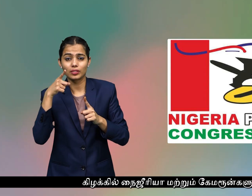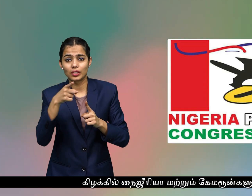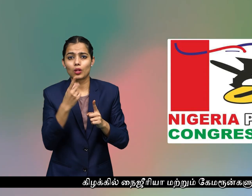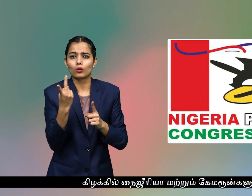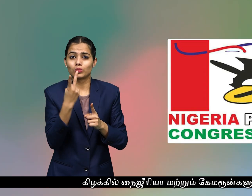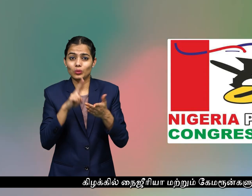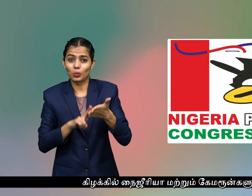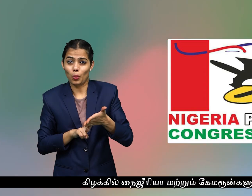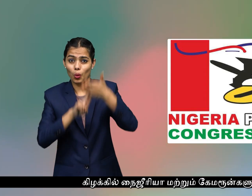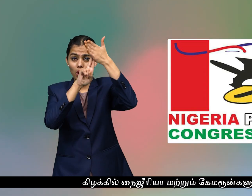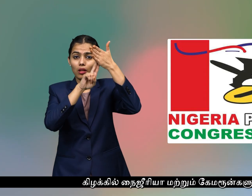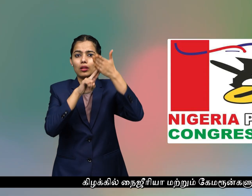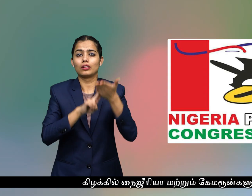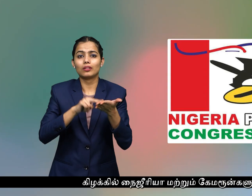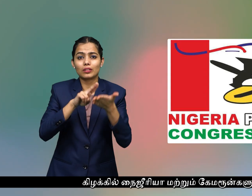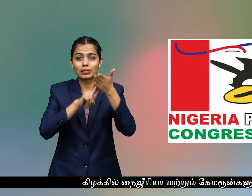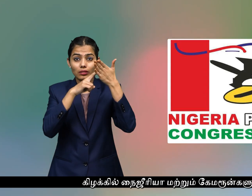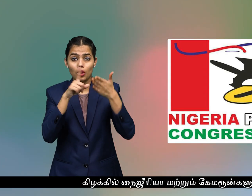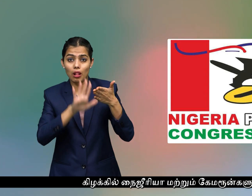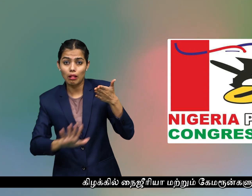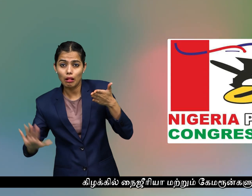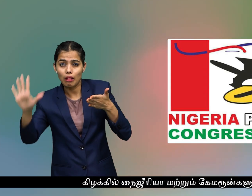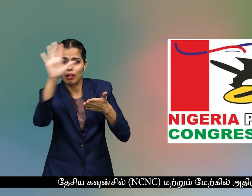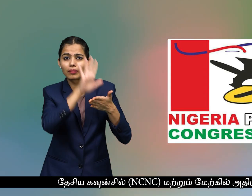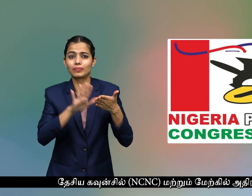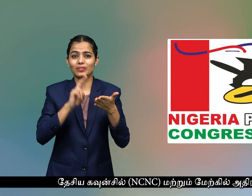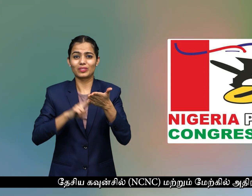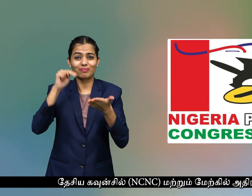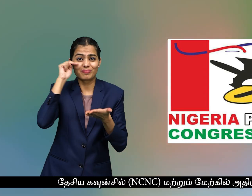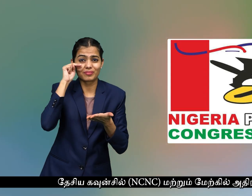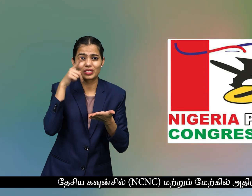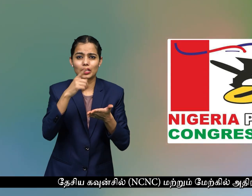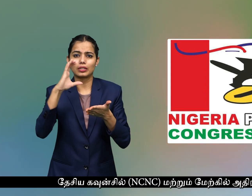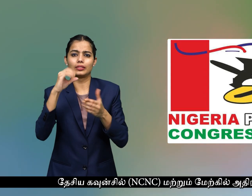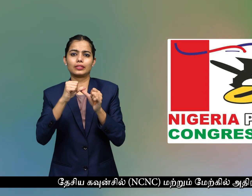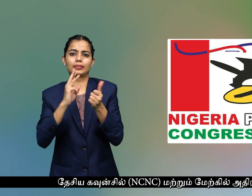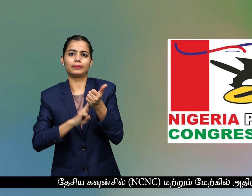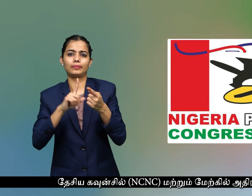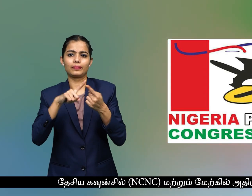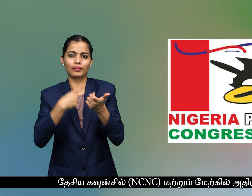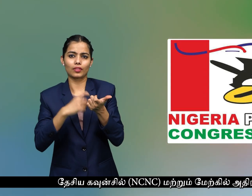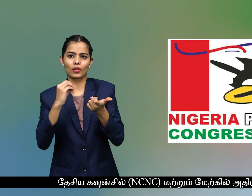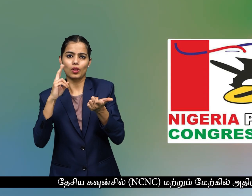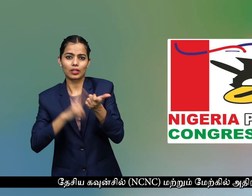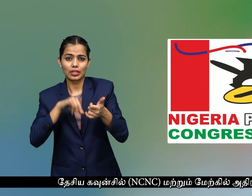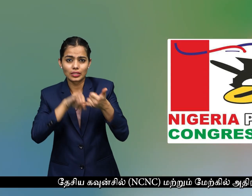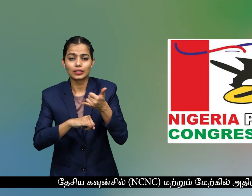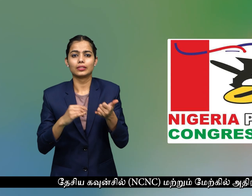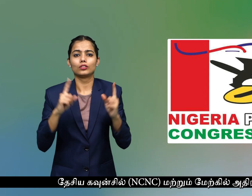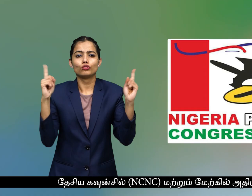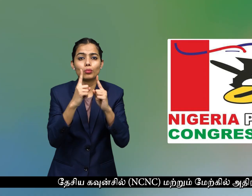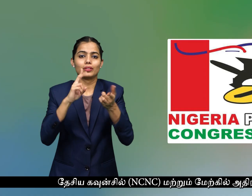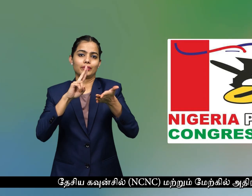கிழக்கில் நைஜீரியா மற்றும் கேமரூன்களுக்கான தேசிய கவுன்சில் அதாவது NCNC